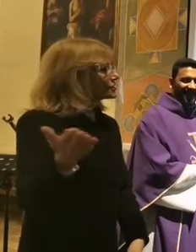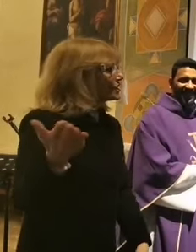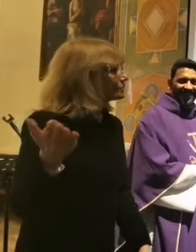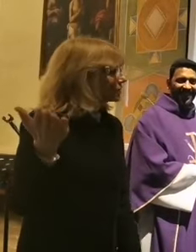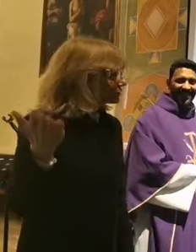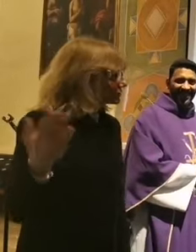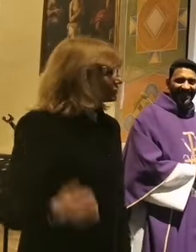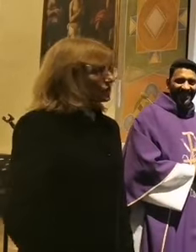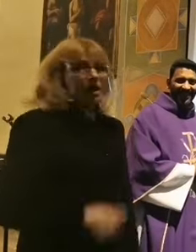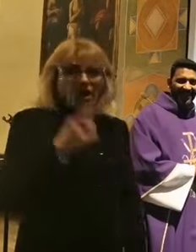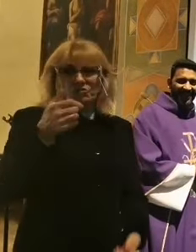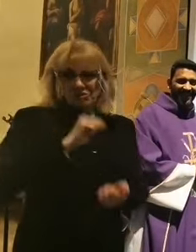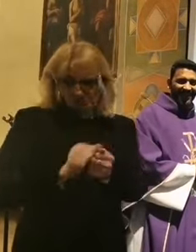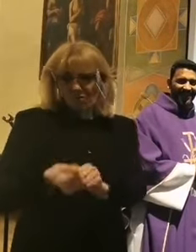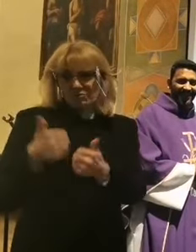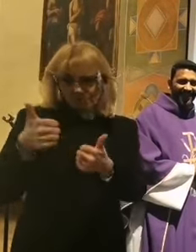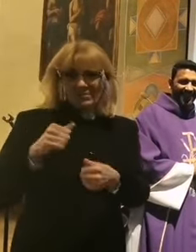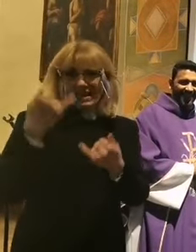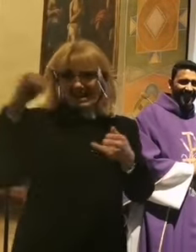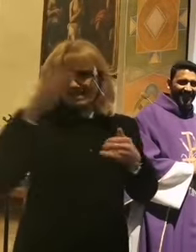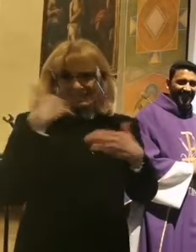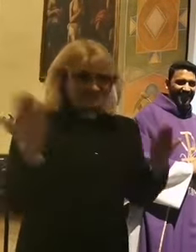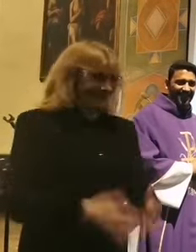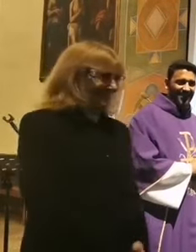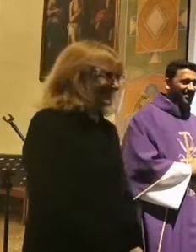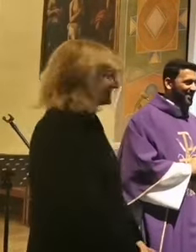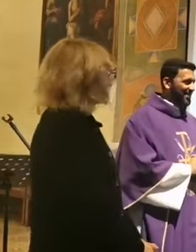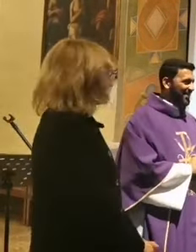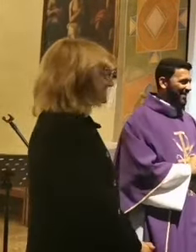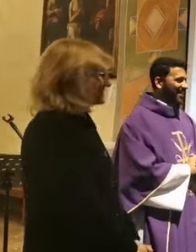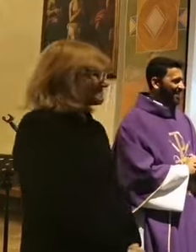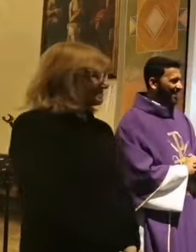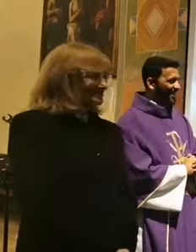No, oni są. A oni są, dobrze.